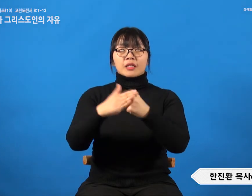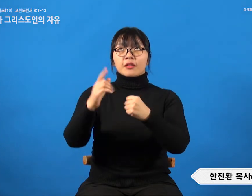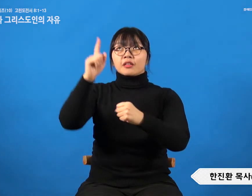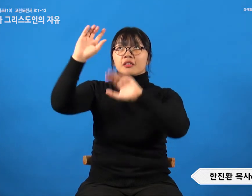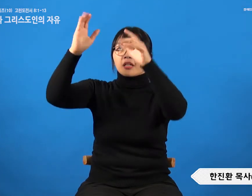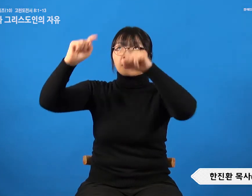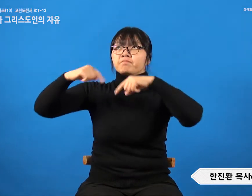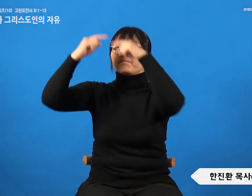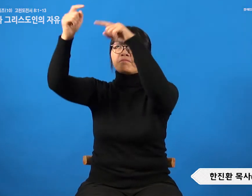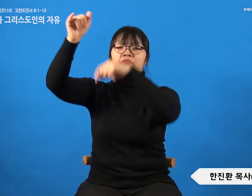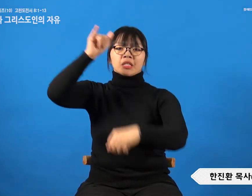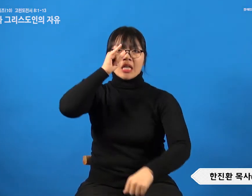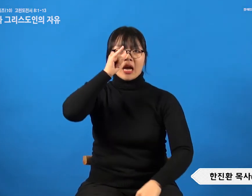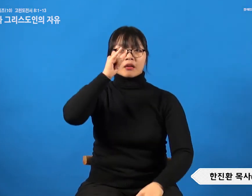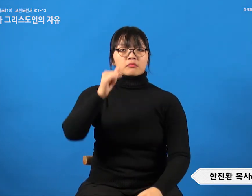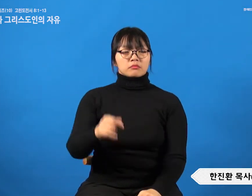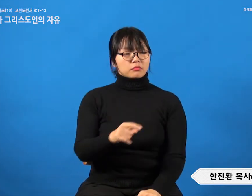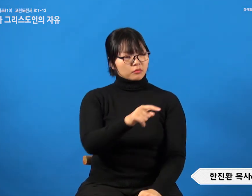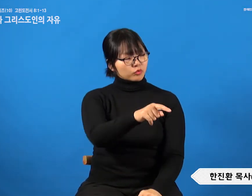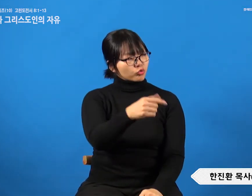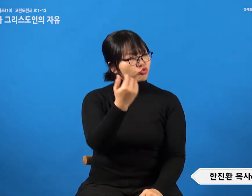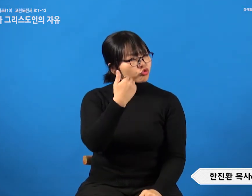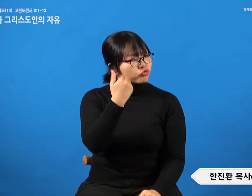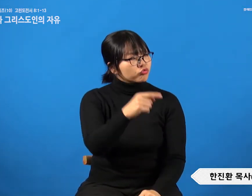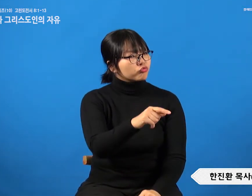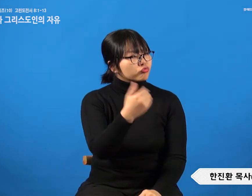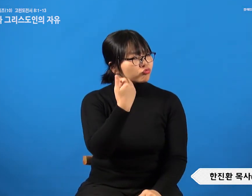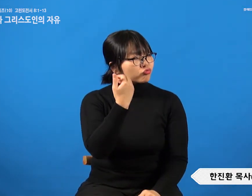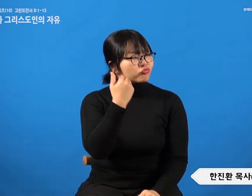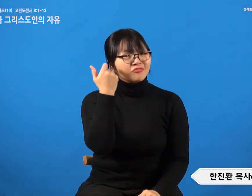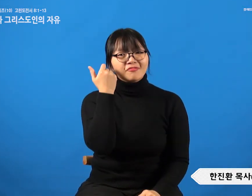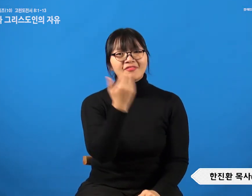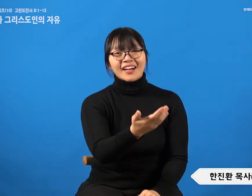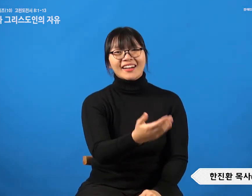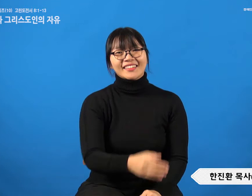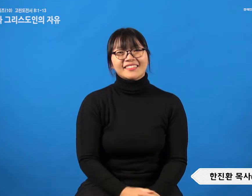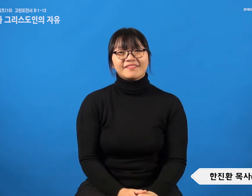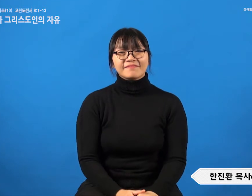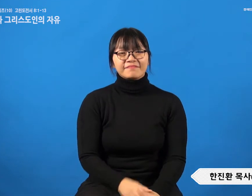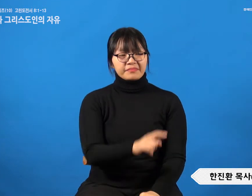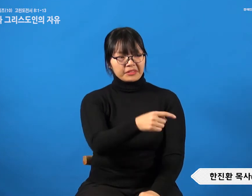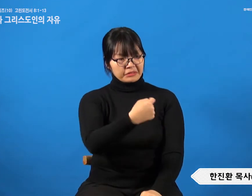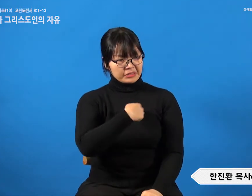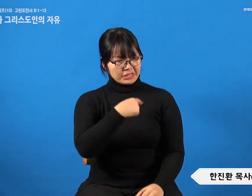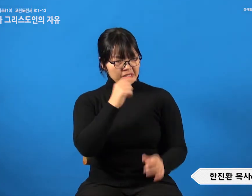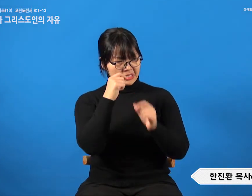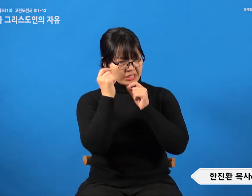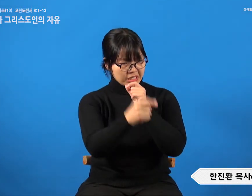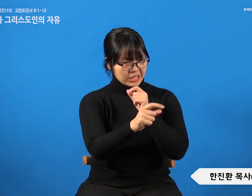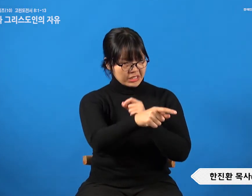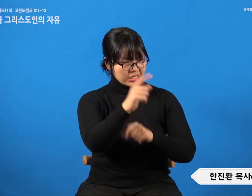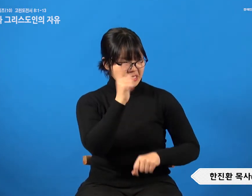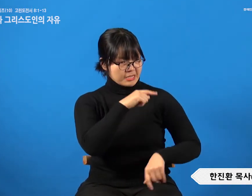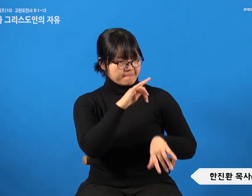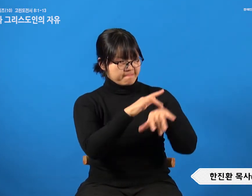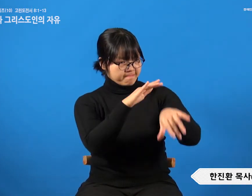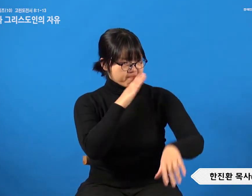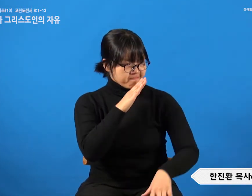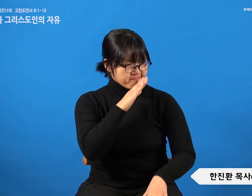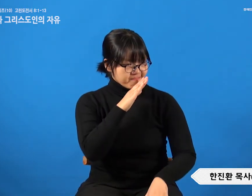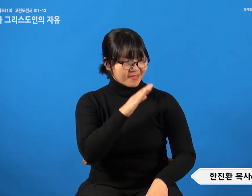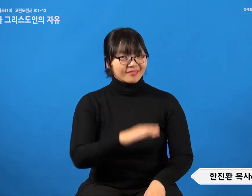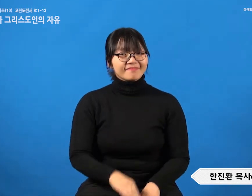있다. 그러면 지금 내 눈앞에 보이는 너는 누구냐? 너는 나를 속이려고 하는 악한 영이